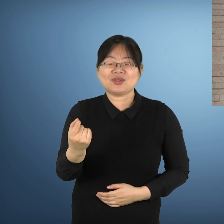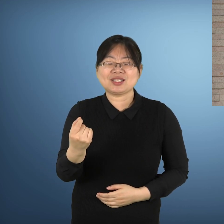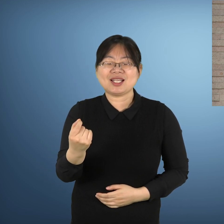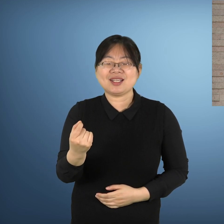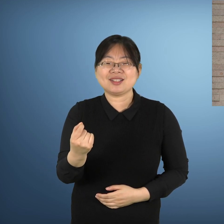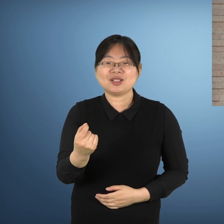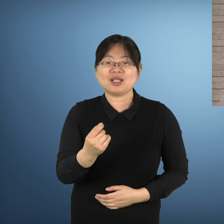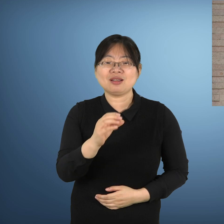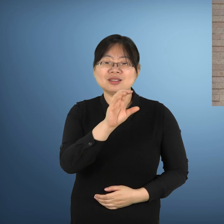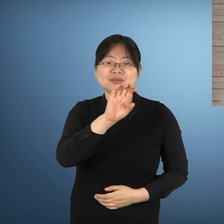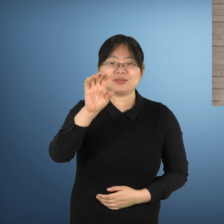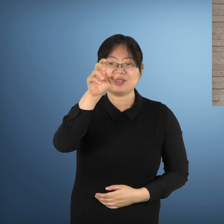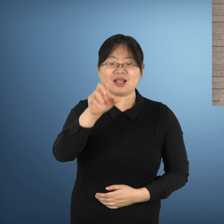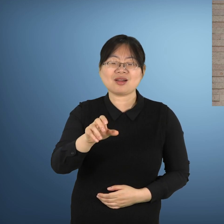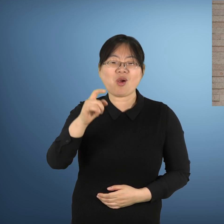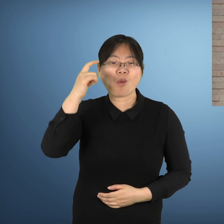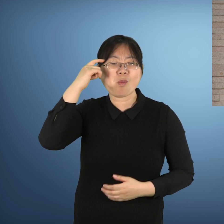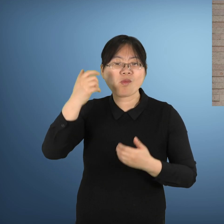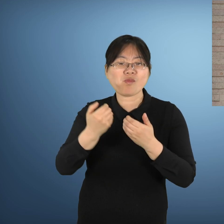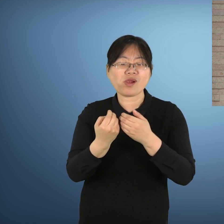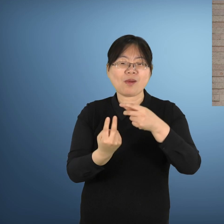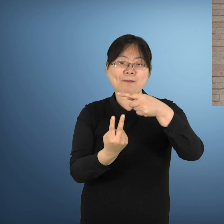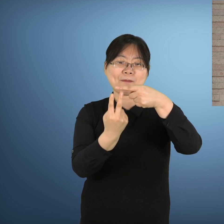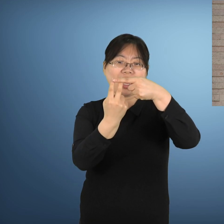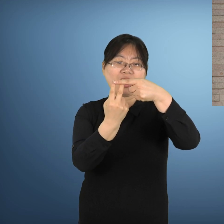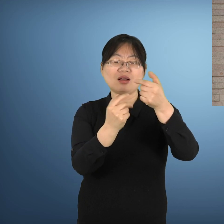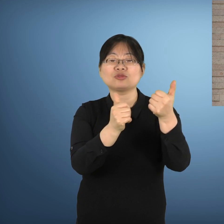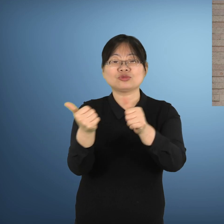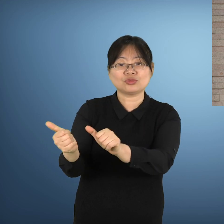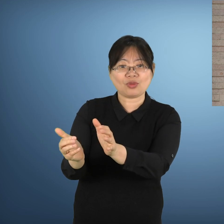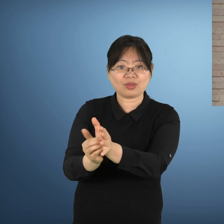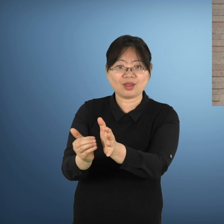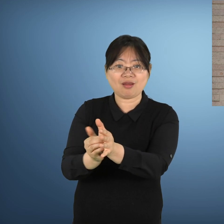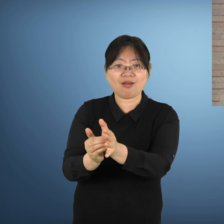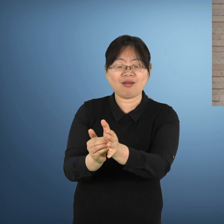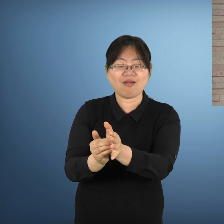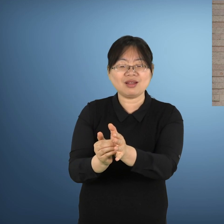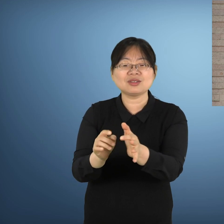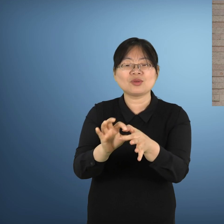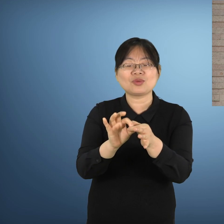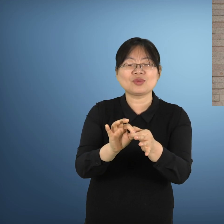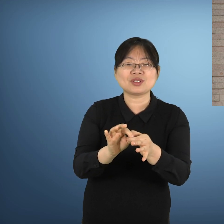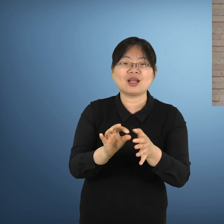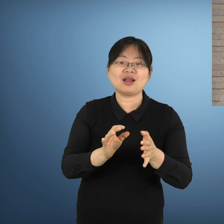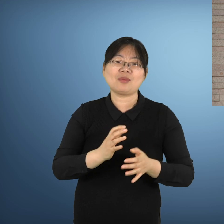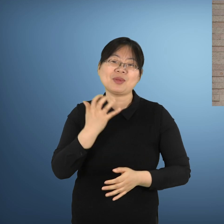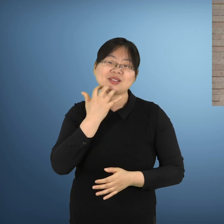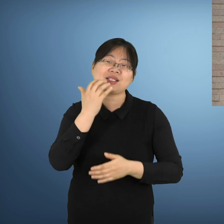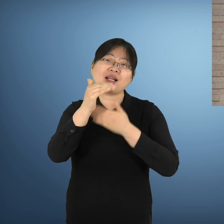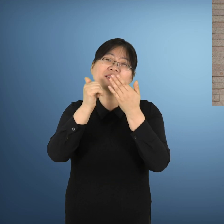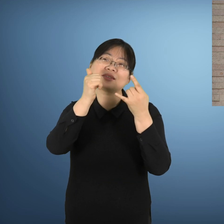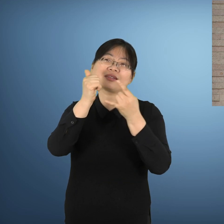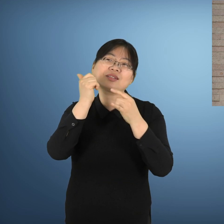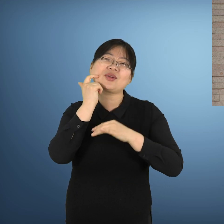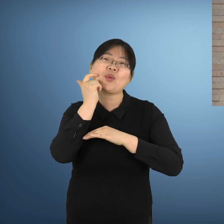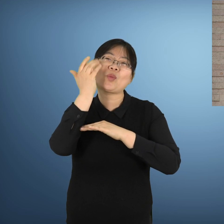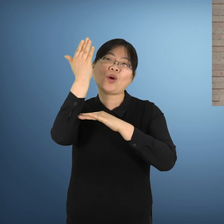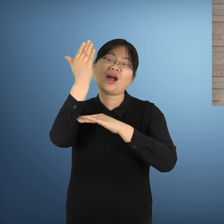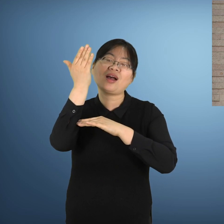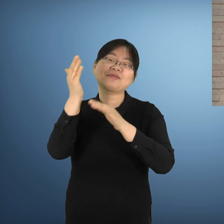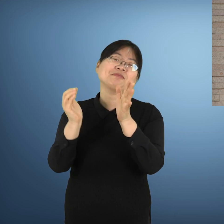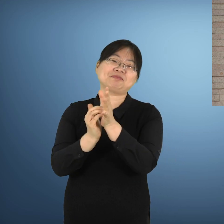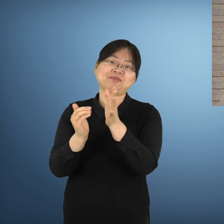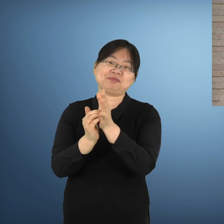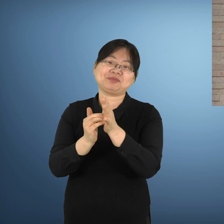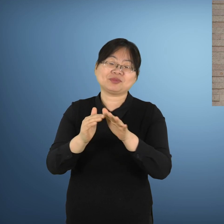일찍이 십자가에 거꾸로 매달려 죽었어요. 그걸로 베드로는 하나님께 영광을 돌렸습니다.